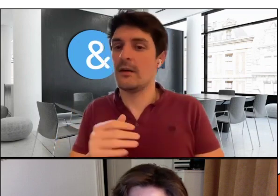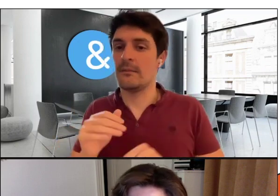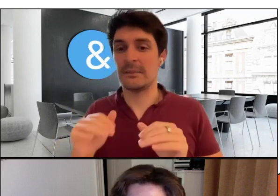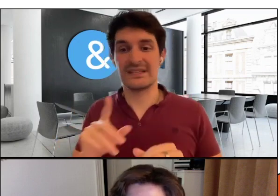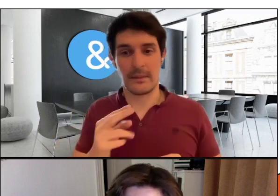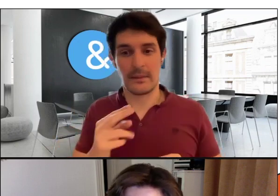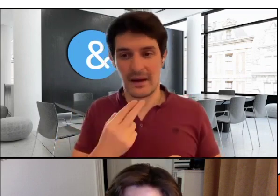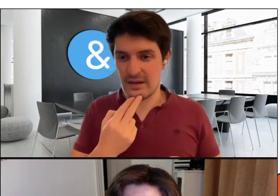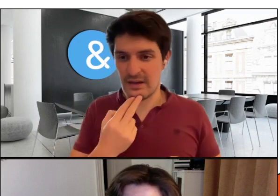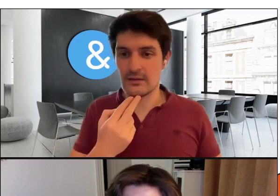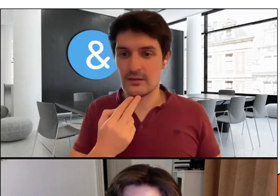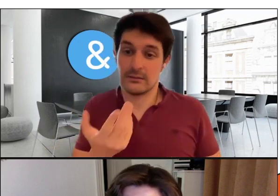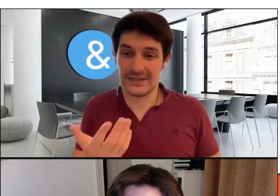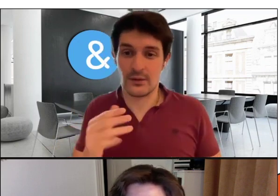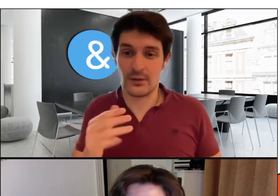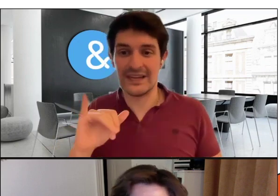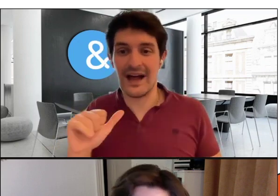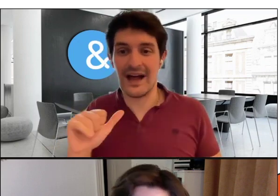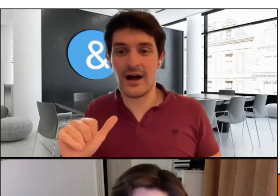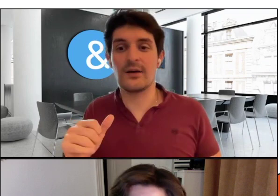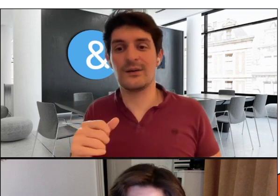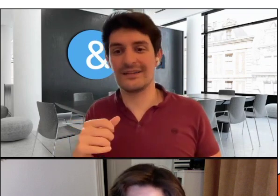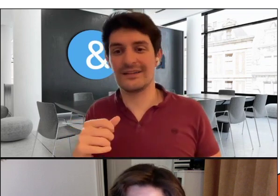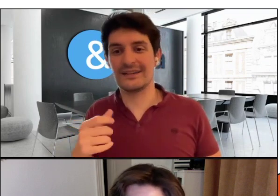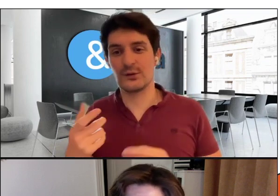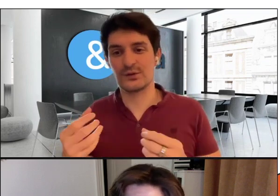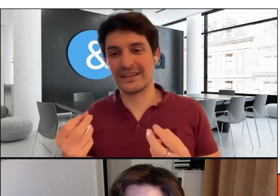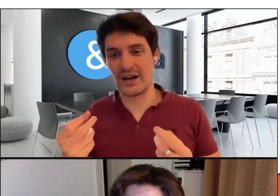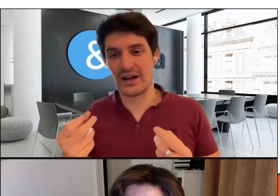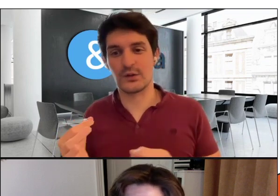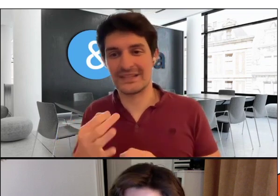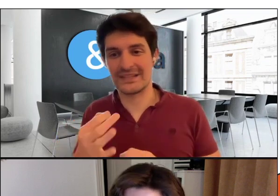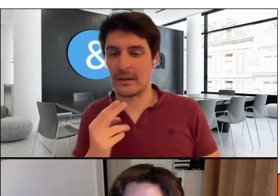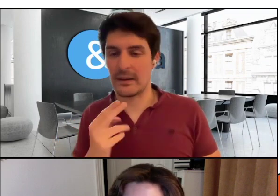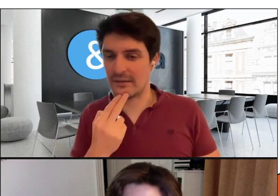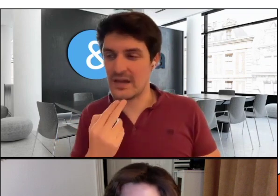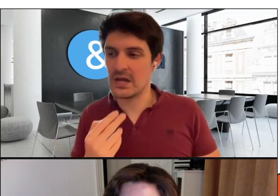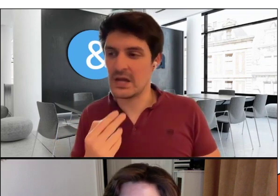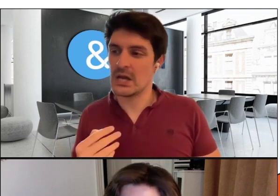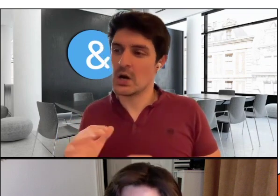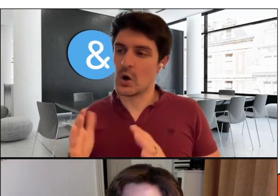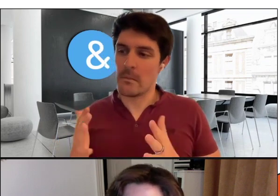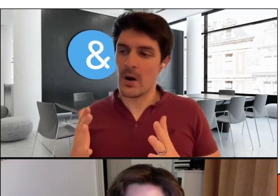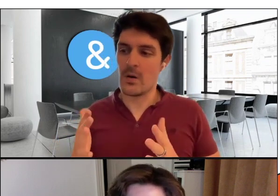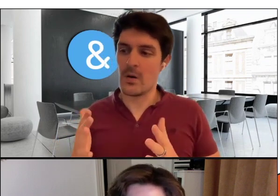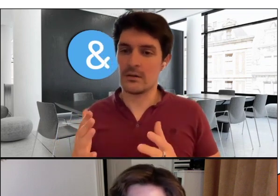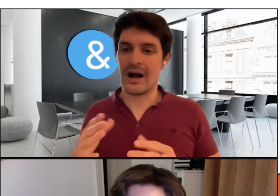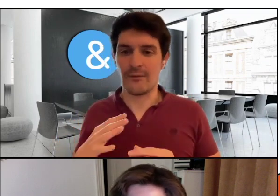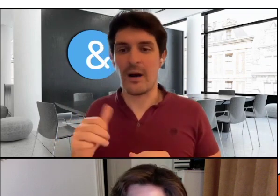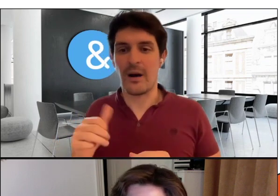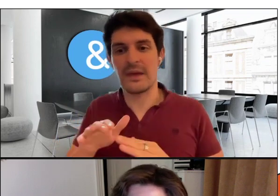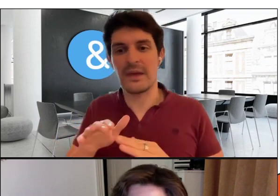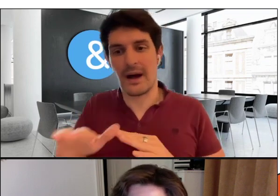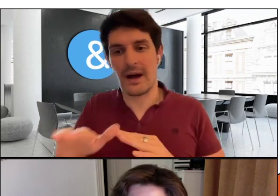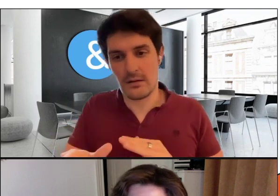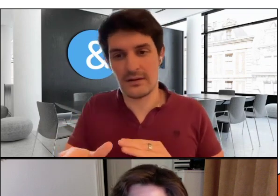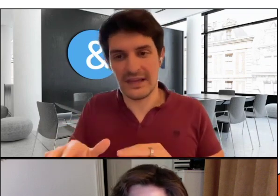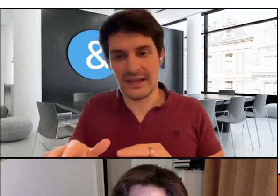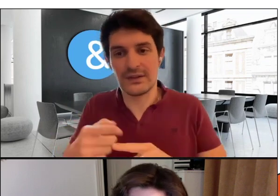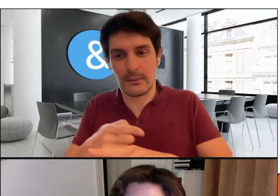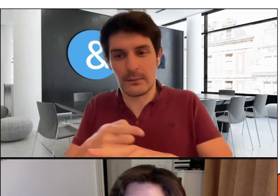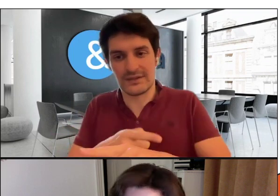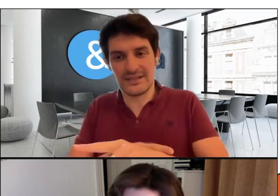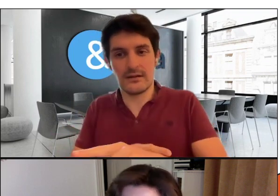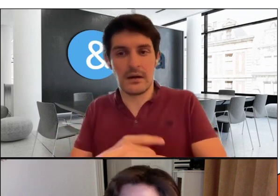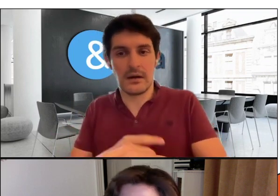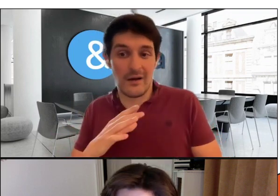si c'est pas parfait, parce que l'IA, le sous-titrage automatique, c'est pas parfait. Comment avoir un premier pas et petit à